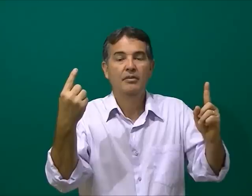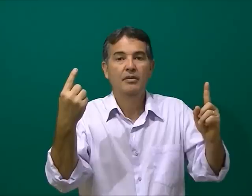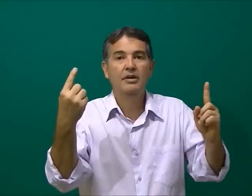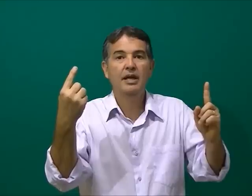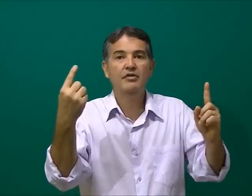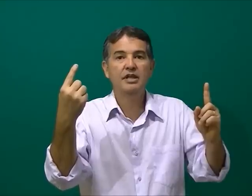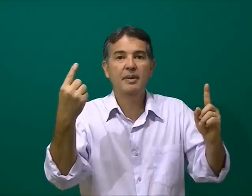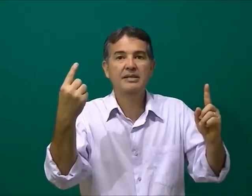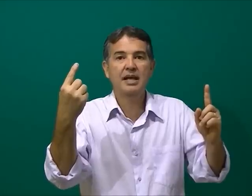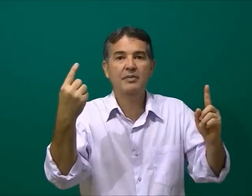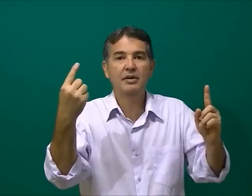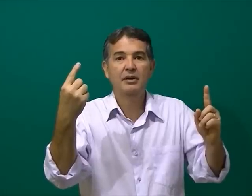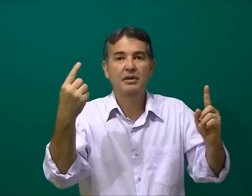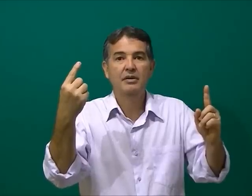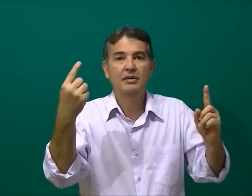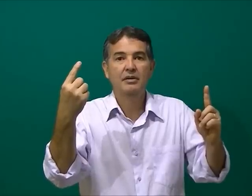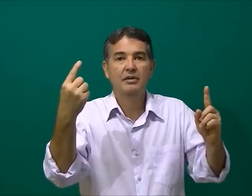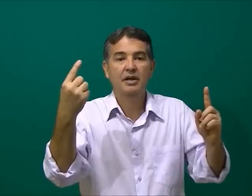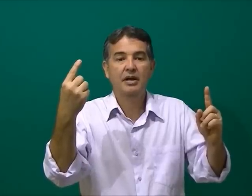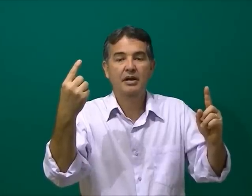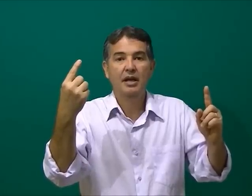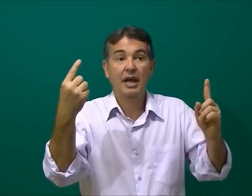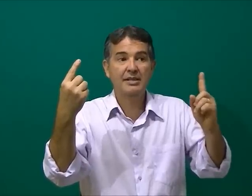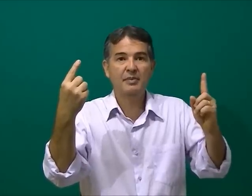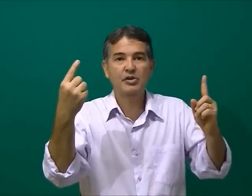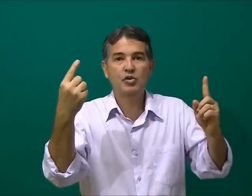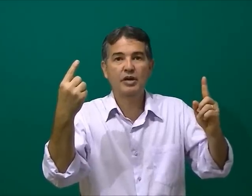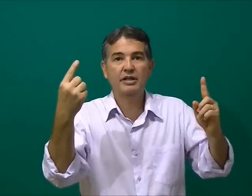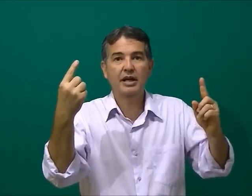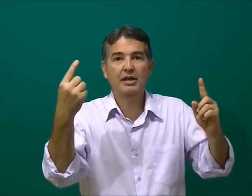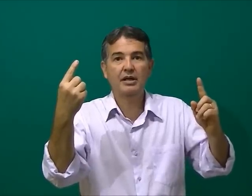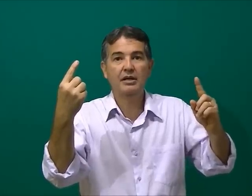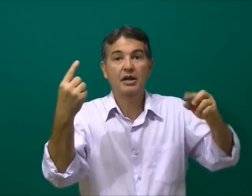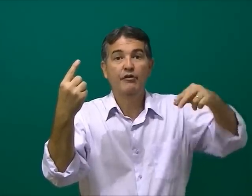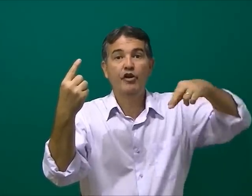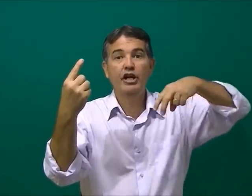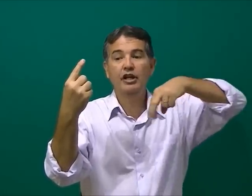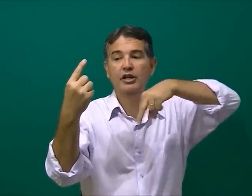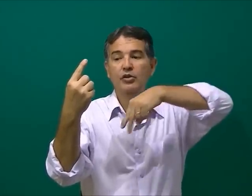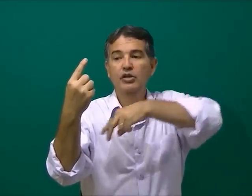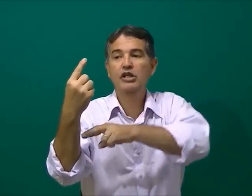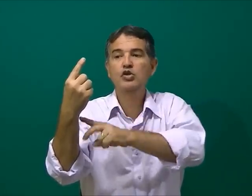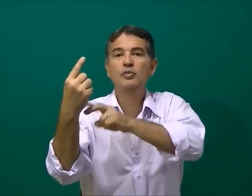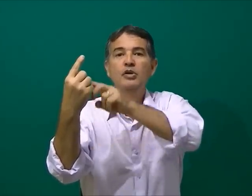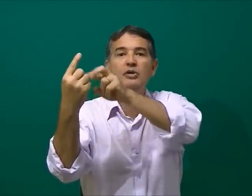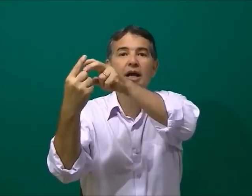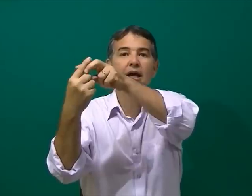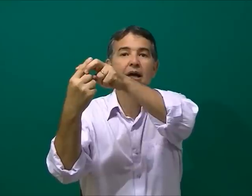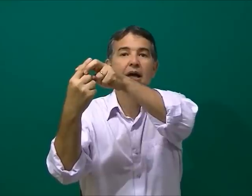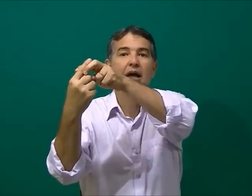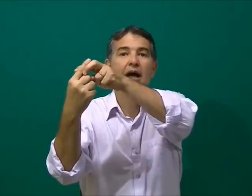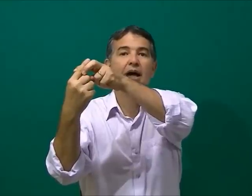E daí você percebe que essa pessoa que está aqui foi andando e subiu na